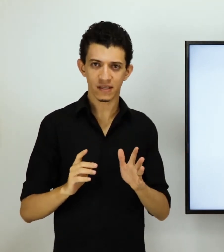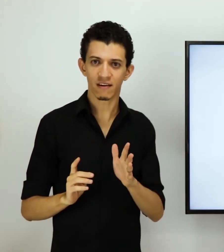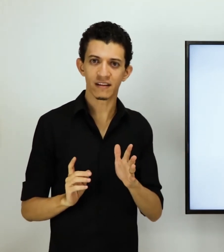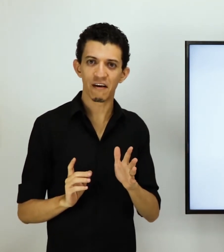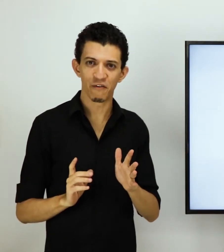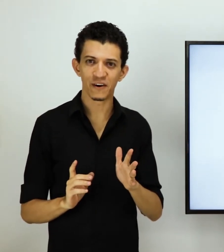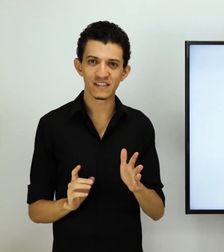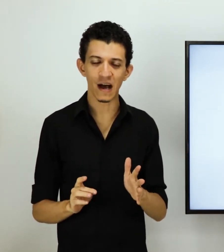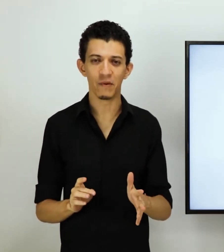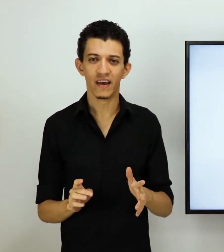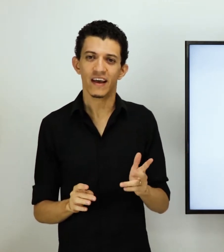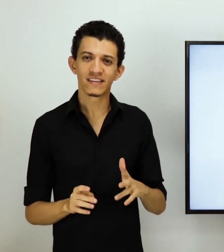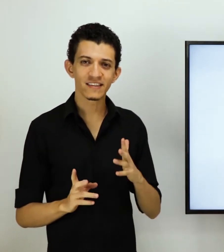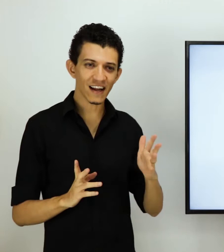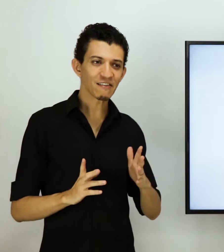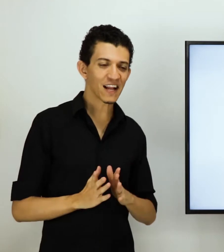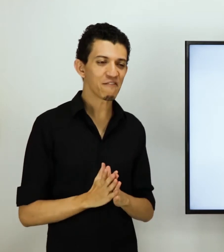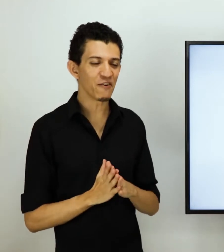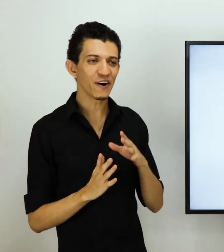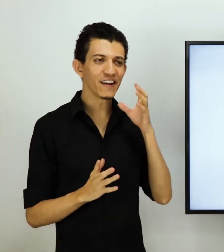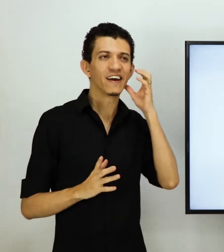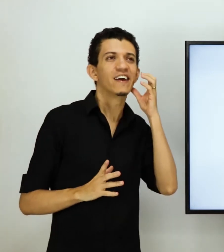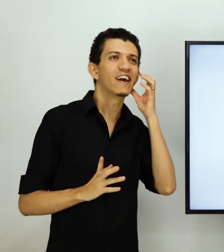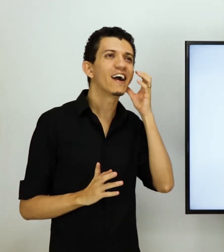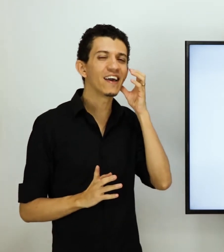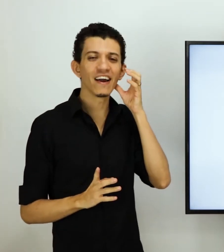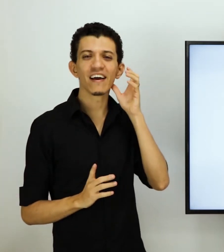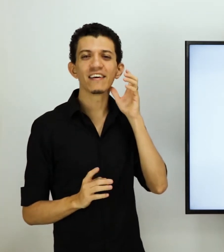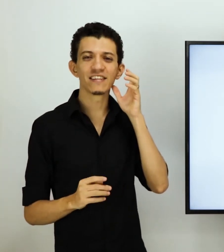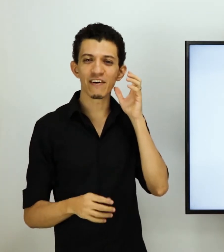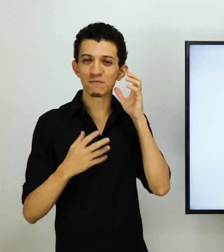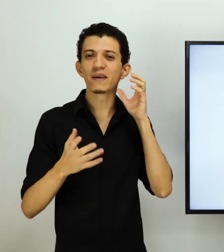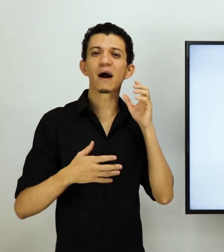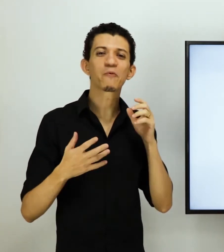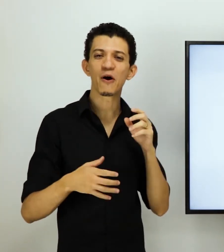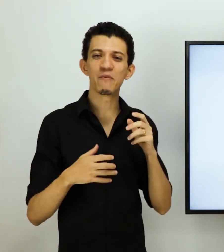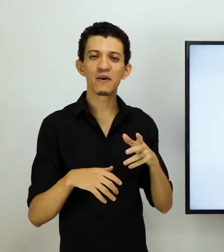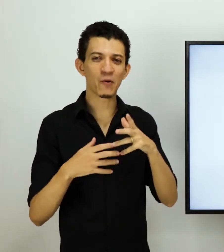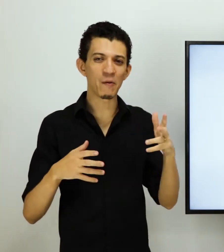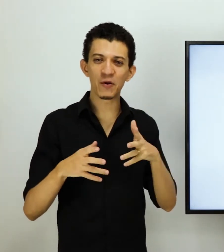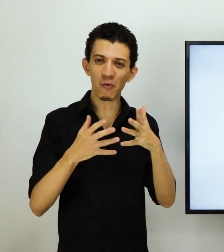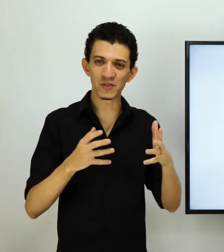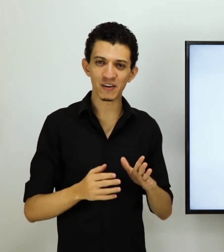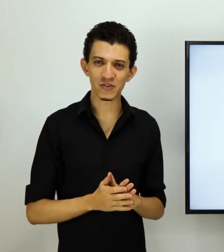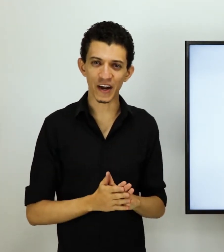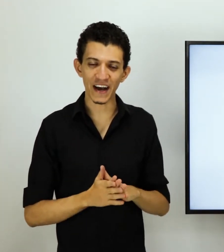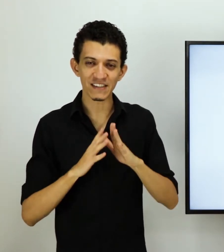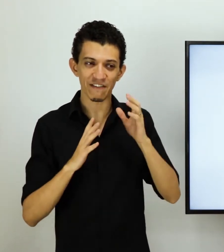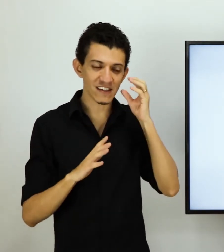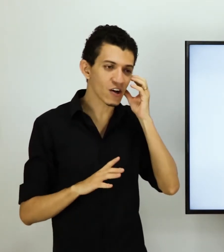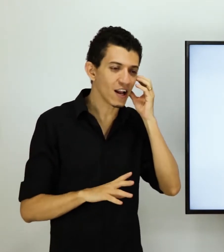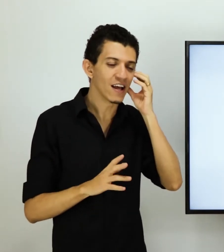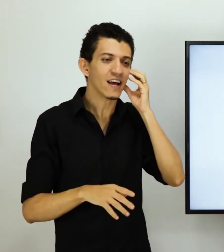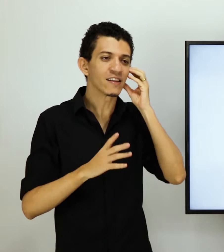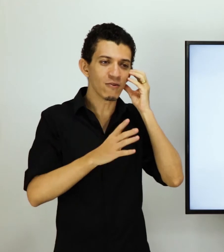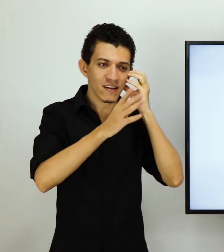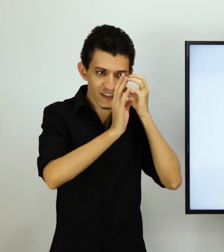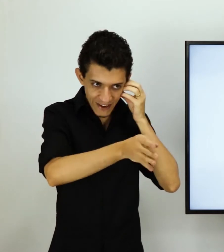no telefone, sabe? Que você está lá no telefone e aí você vai explicar para um amigo quando chega na sua casa, você vai falar assim, olha, então você vai